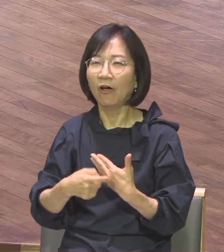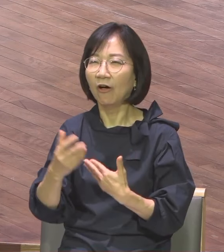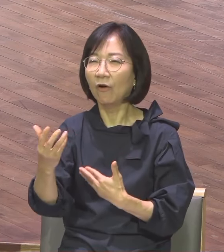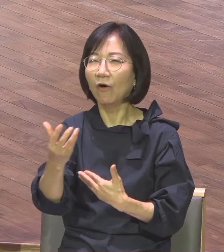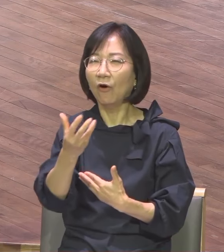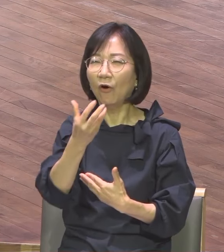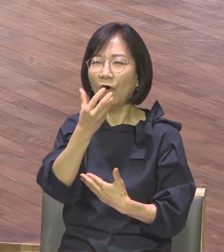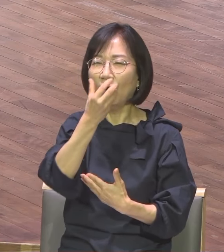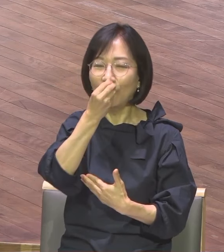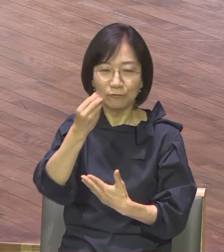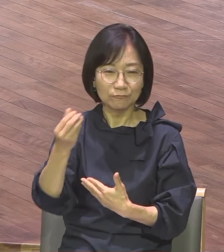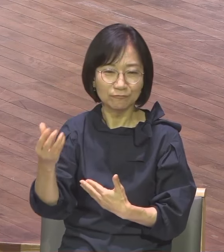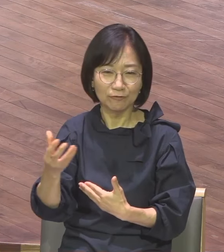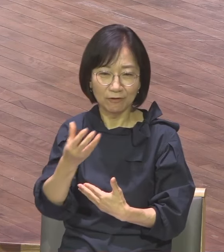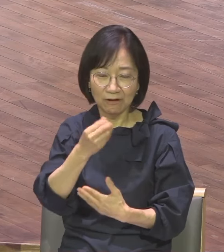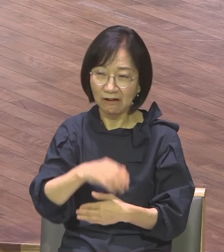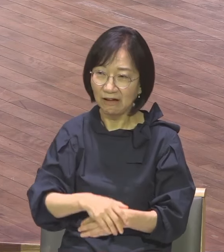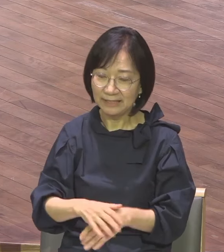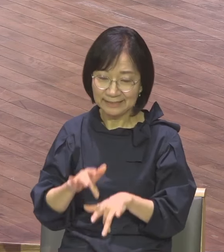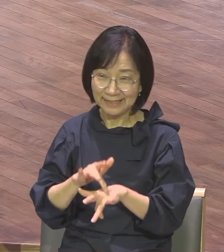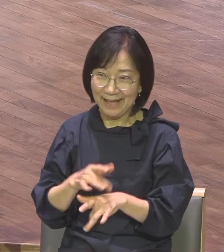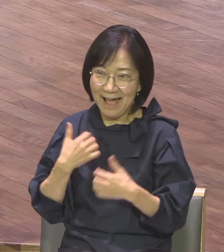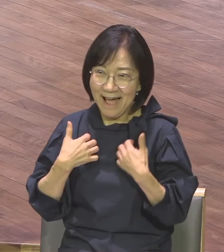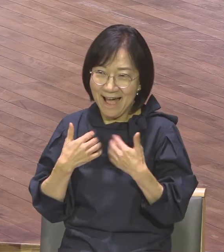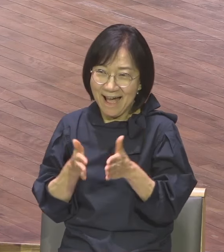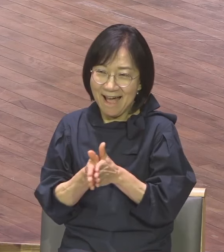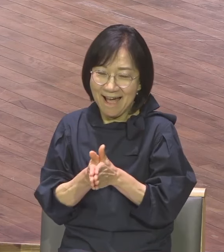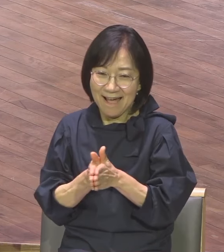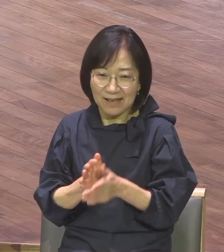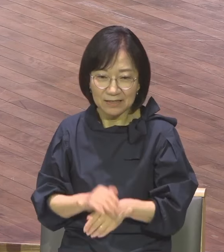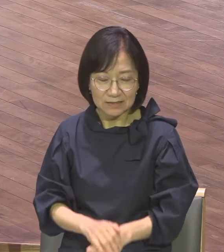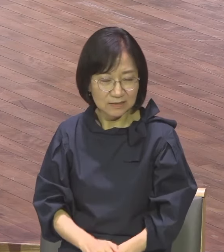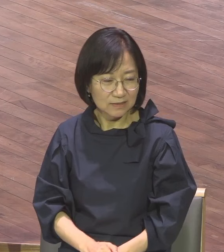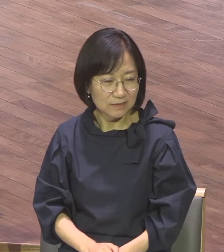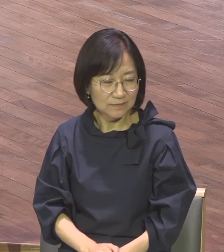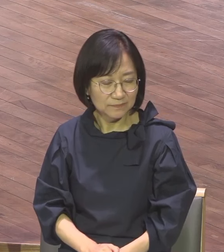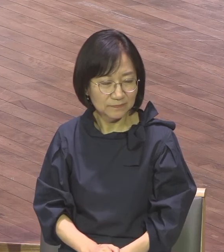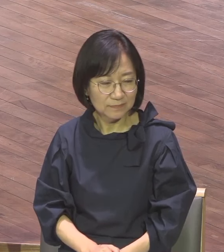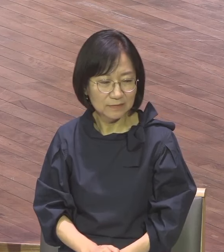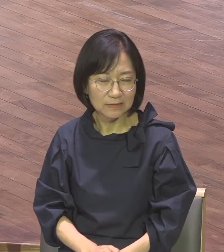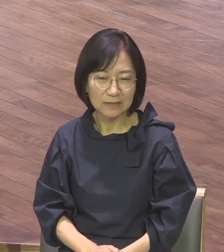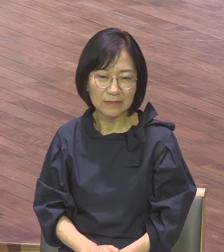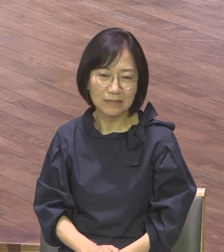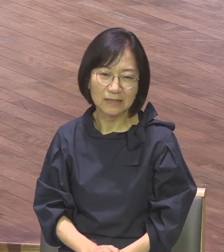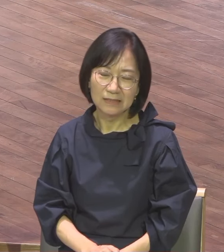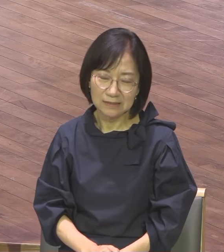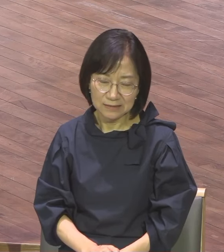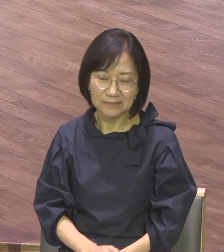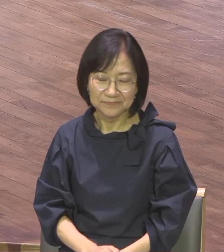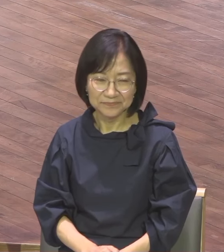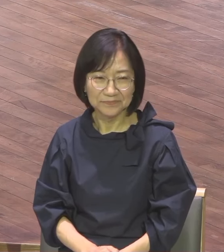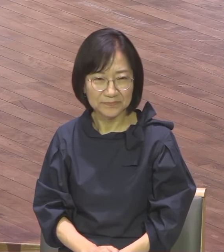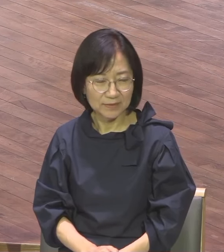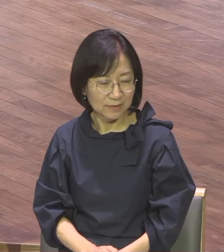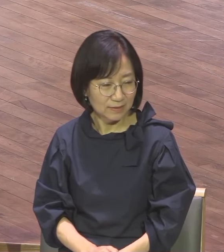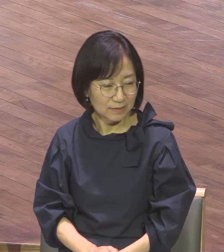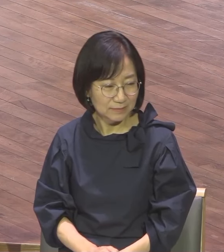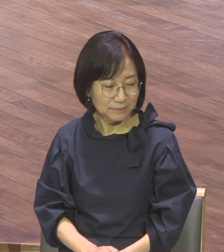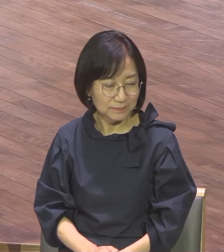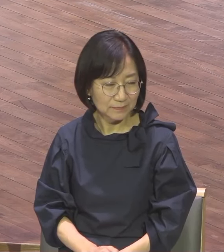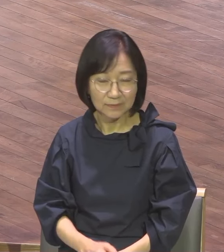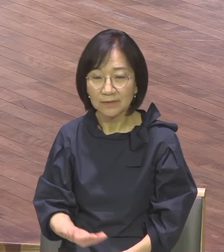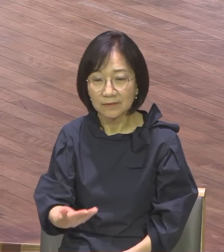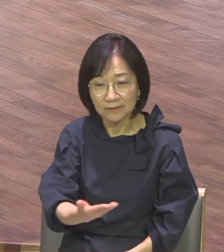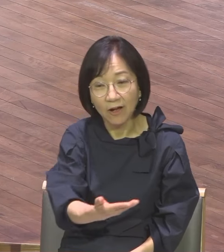사단이 박수를 치는. 그리고 교회라고 같은 교회가 아니고, 종교라고 같은 종교가 아니란 말이에요. 여러분은